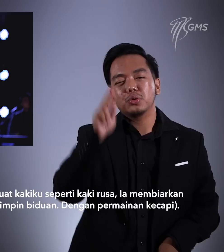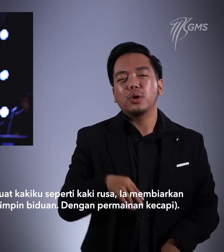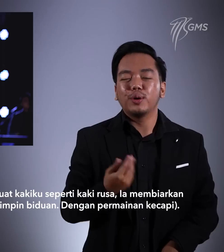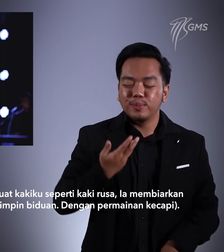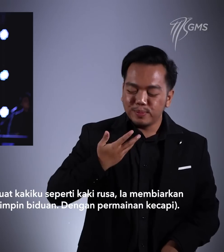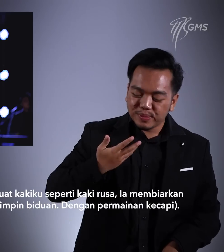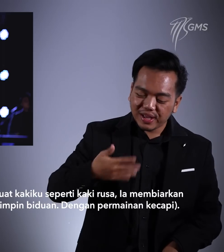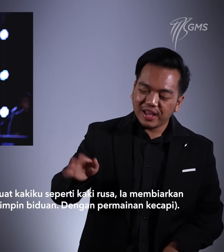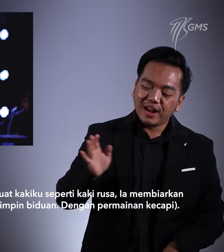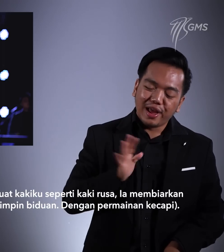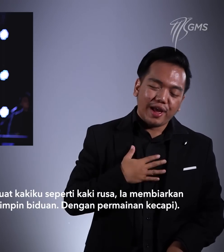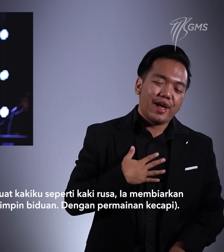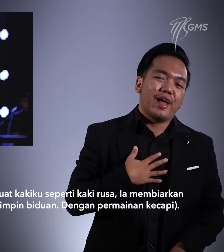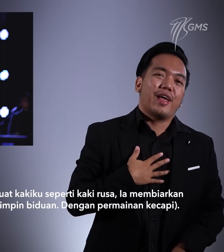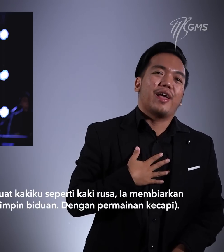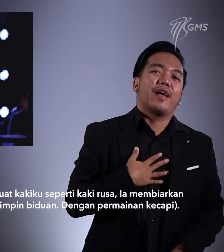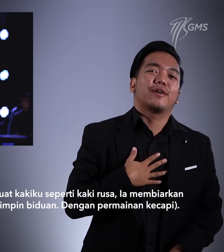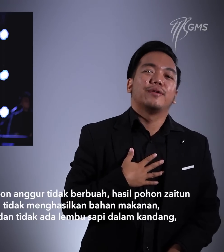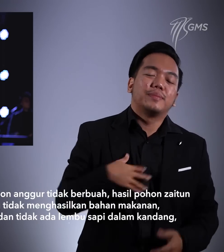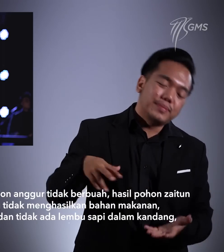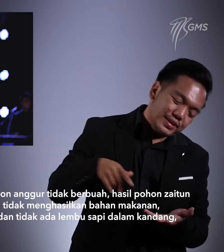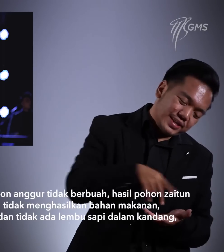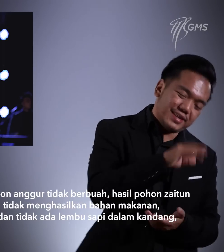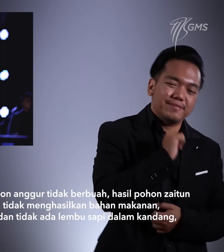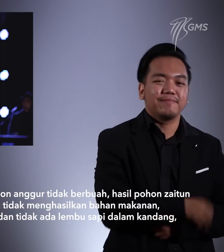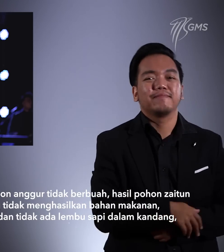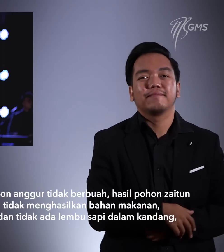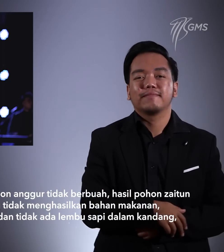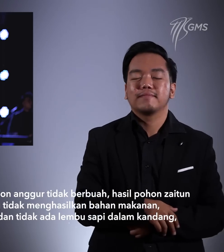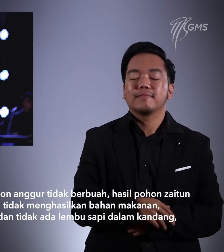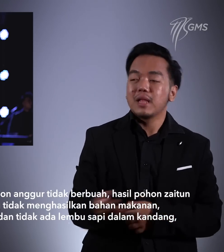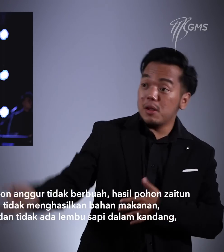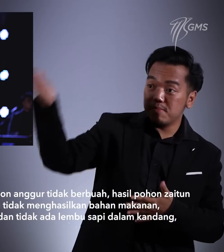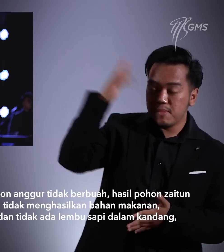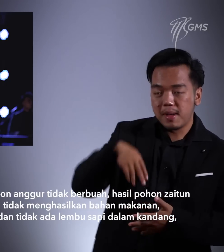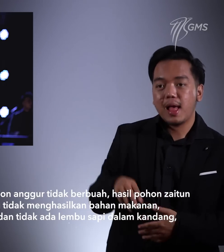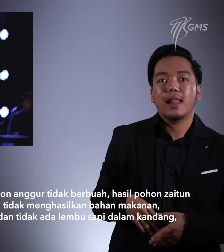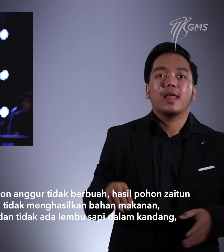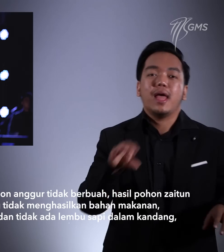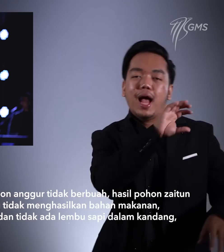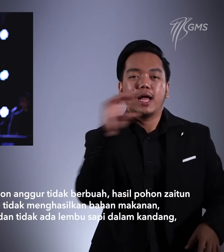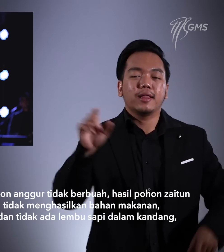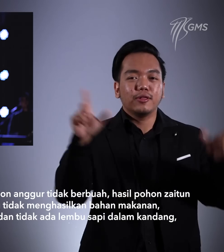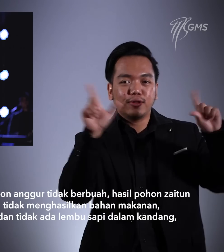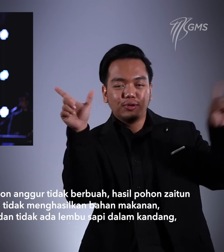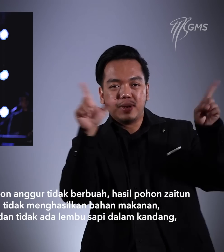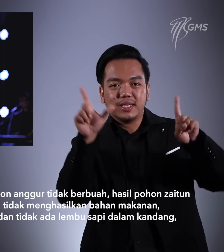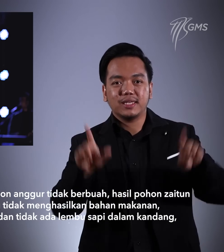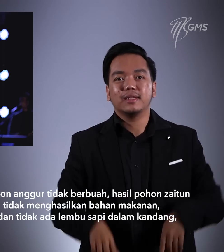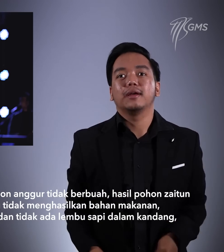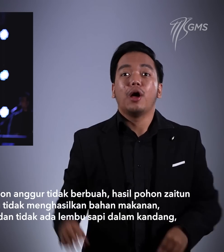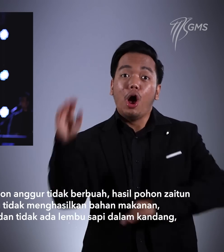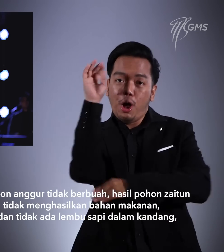berjejak di bukit-bukitku. Kembali ke ayat 17. Pohon ara tidak berbunga